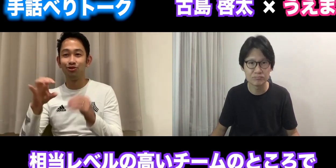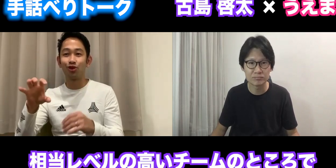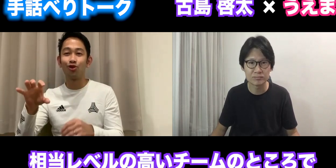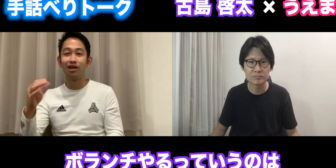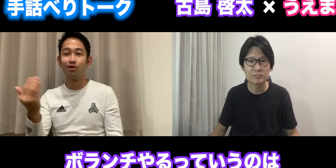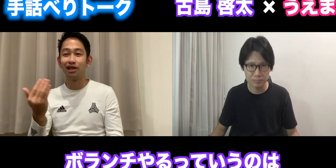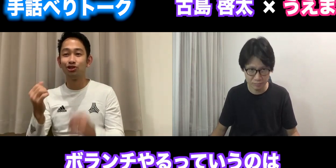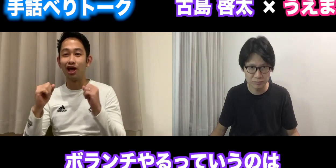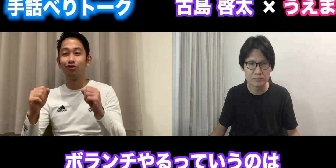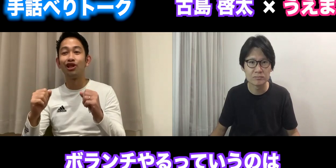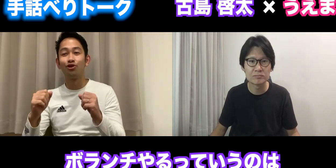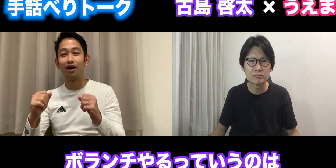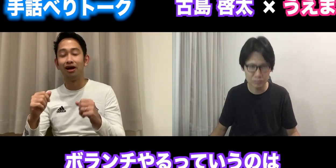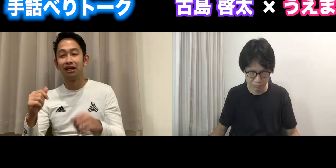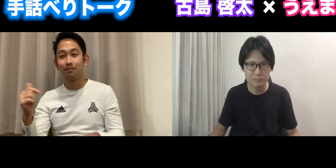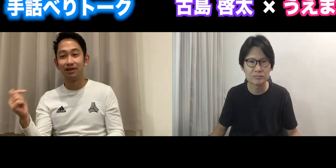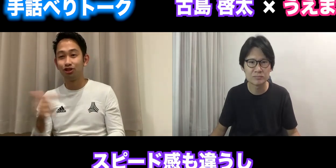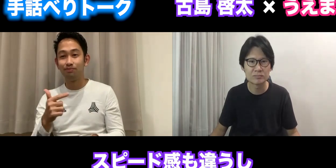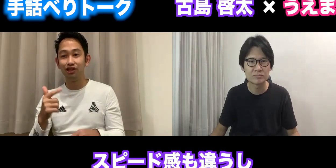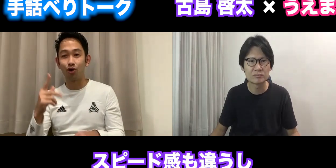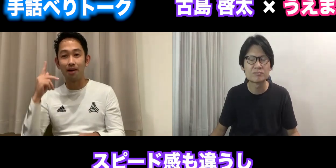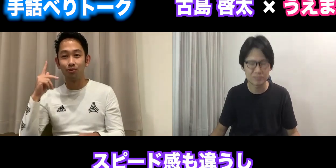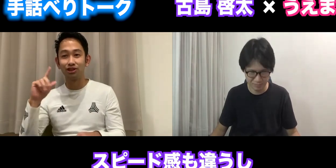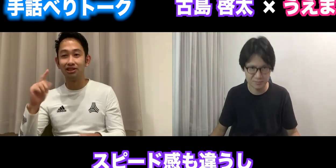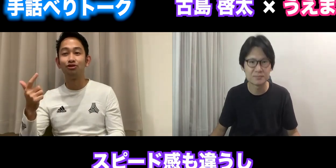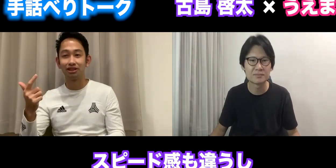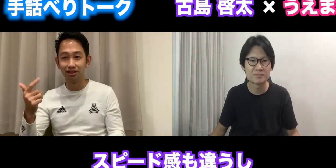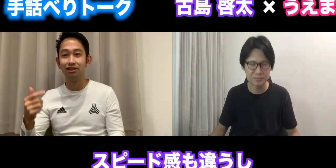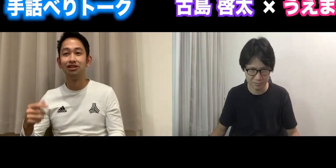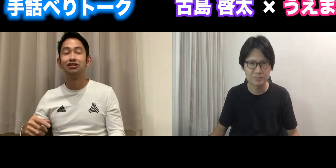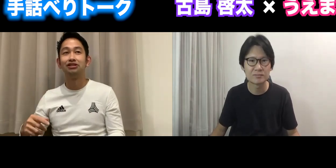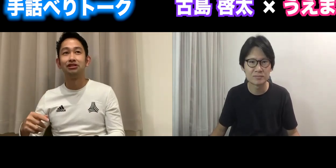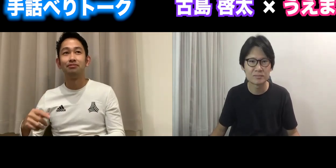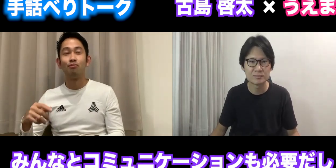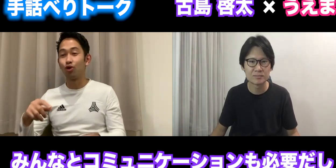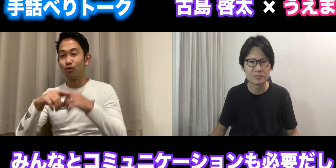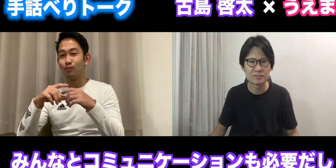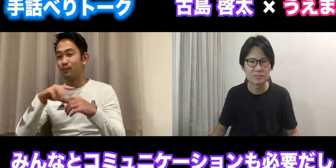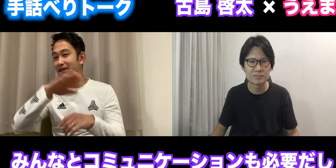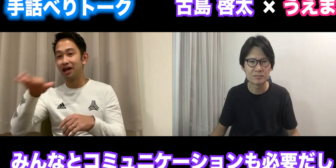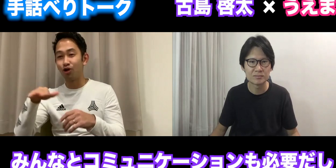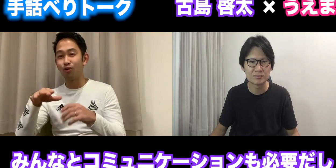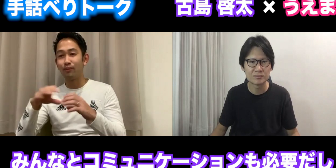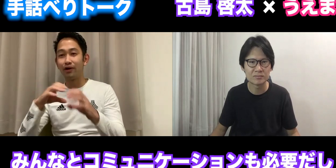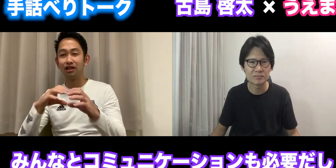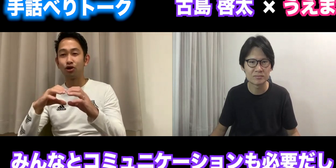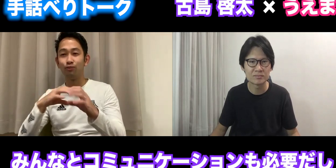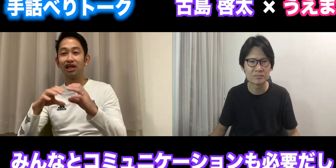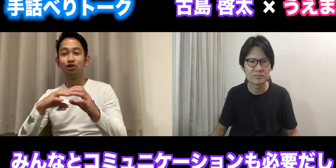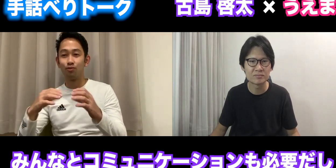ところで後ランチはやるっていうのはやっぱりスピードカムジダン氏もうみんなまあコミュニケーションも